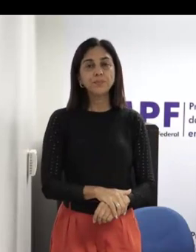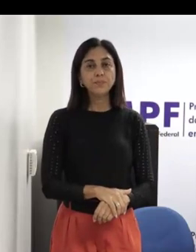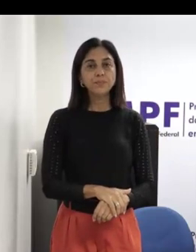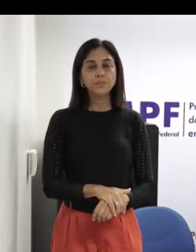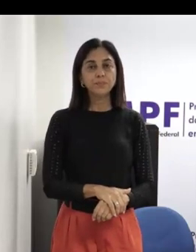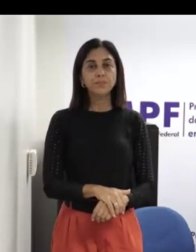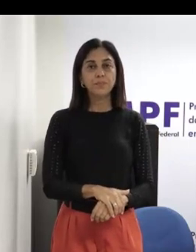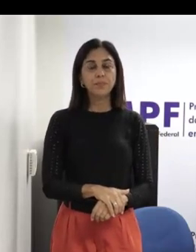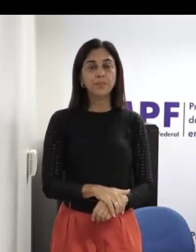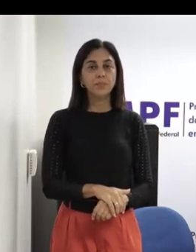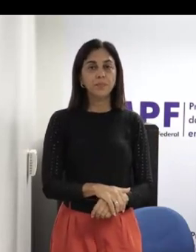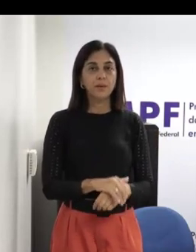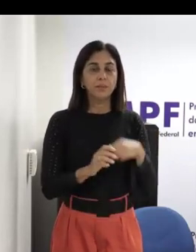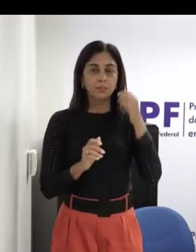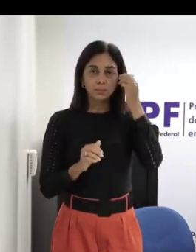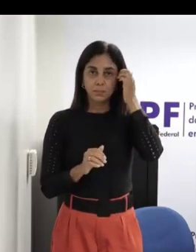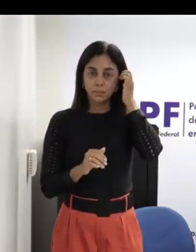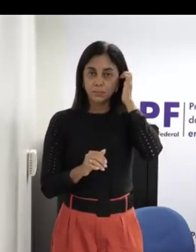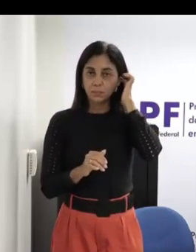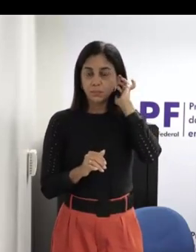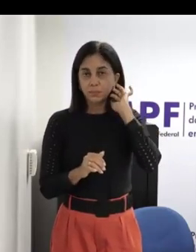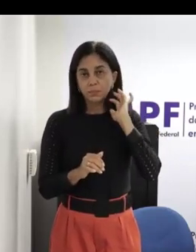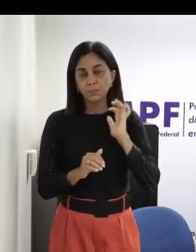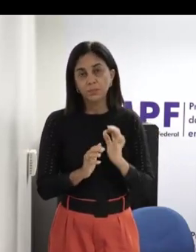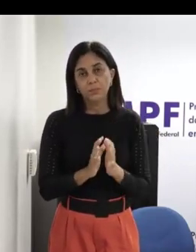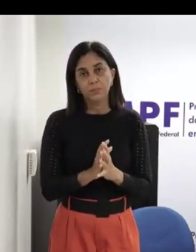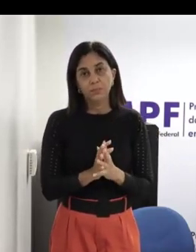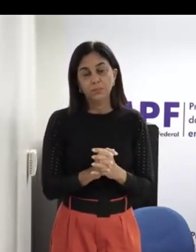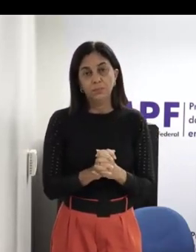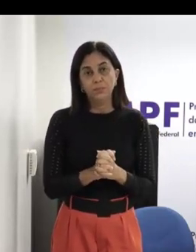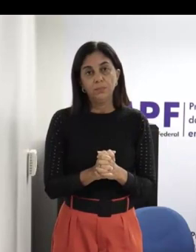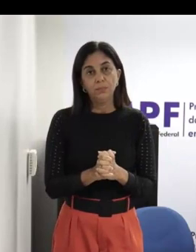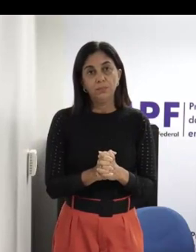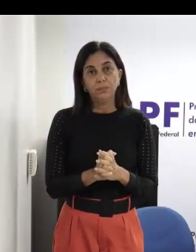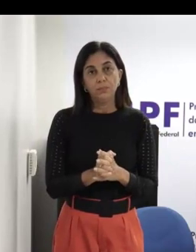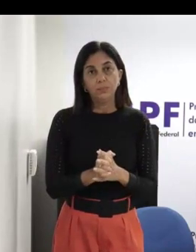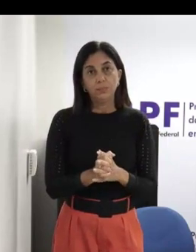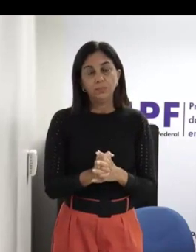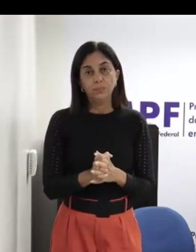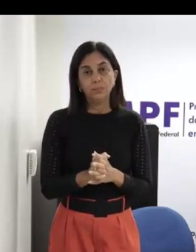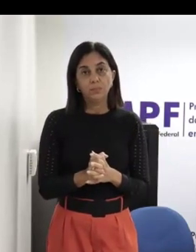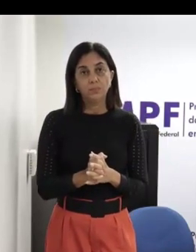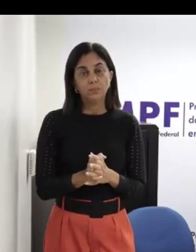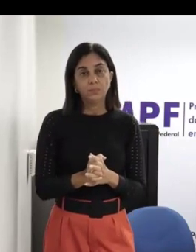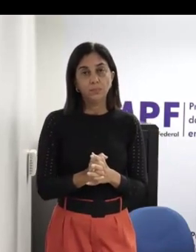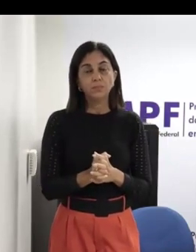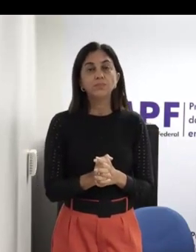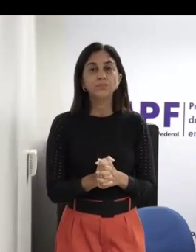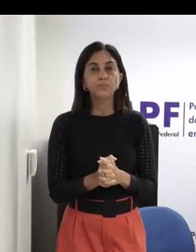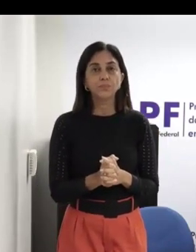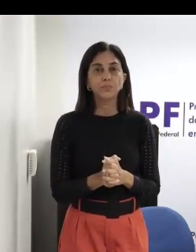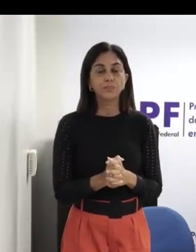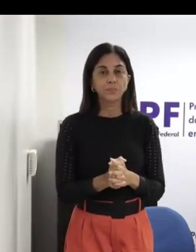um na outra extrema da cidade no bairro do Maracanã e temos um conselho tutelar que fica em Alter do